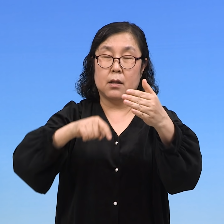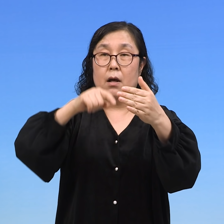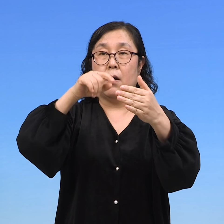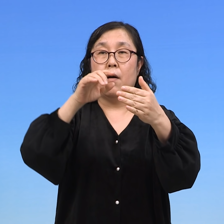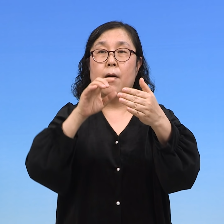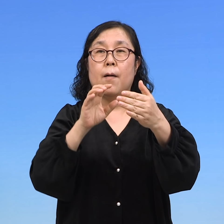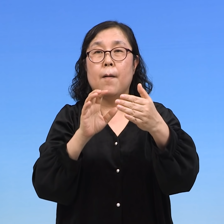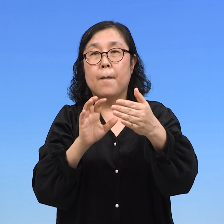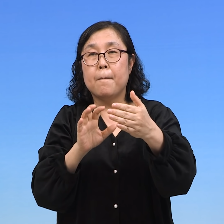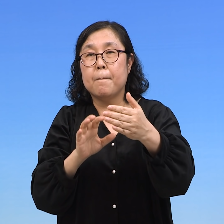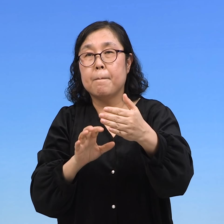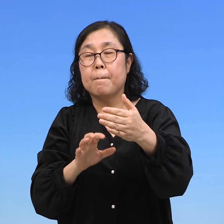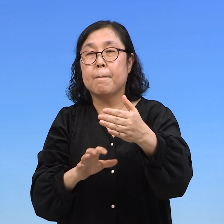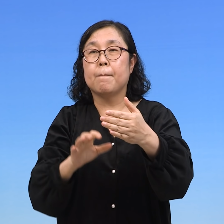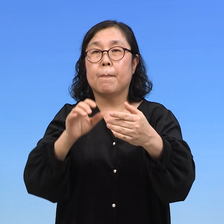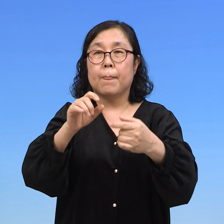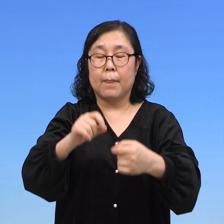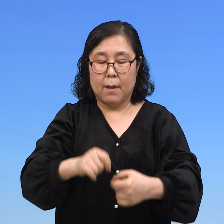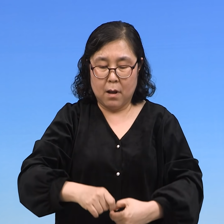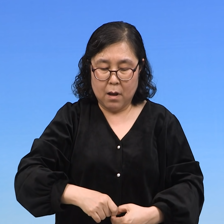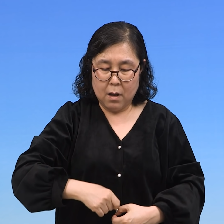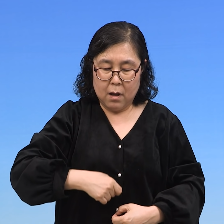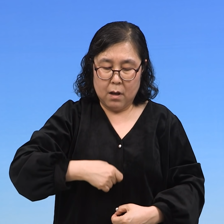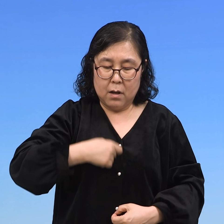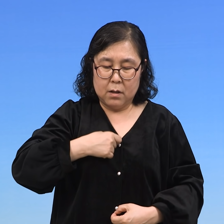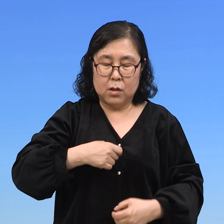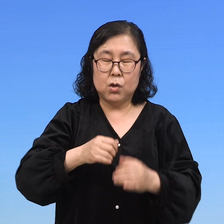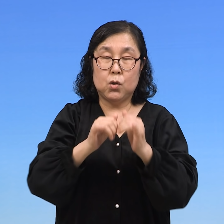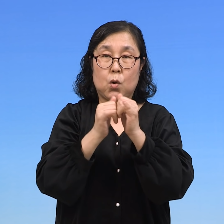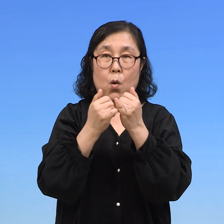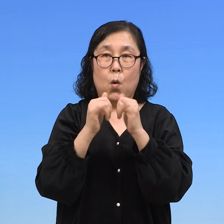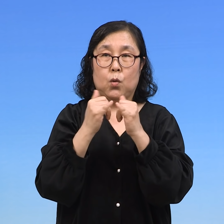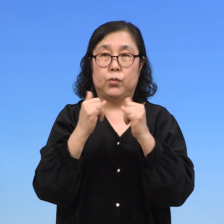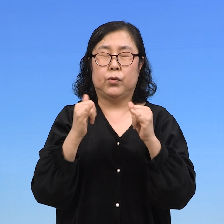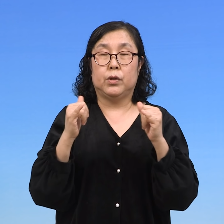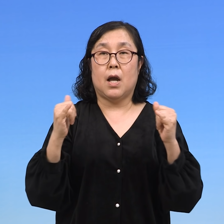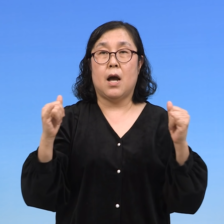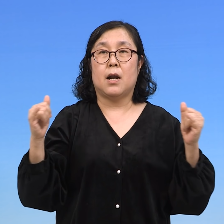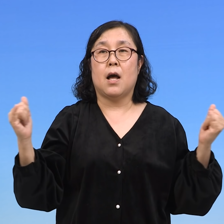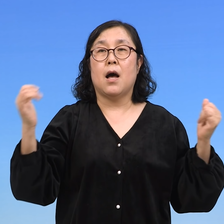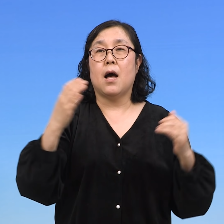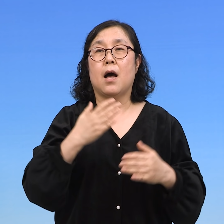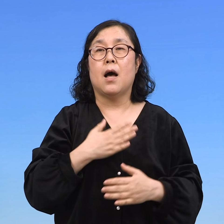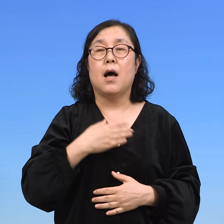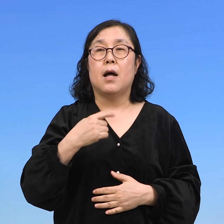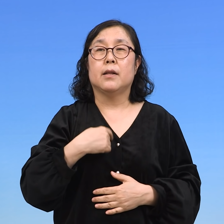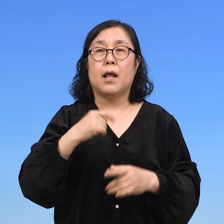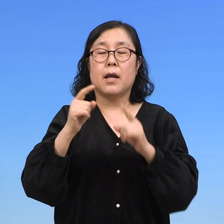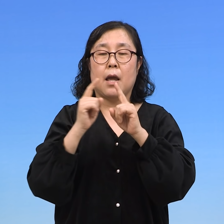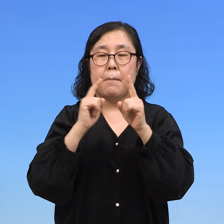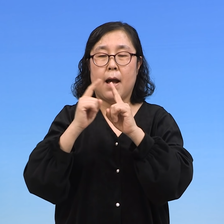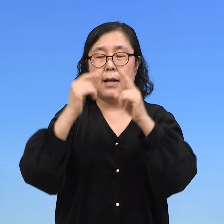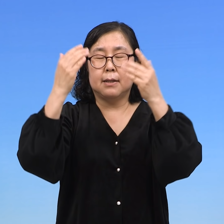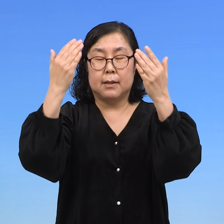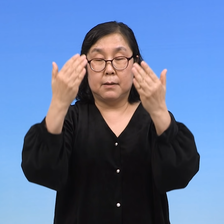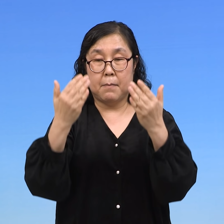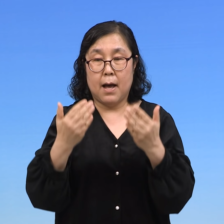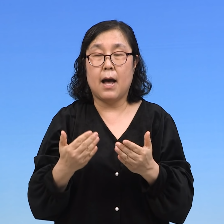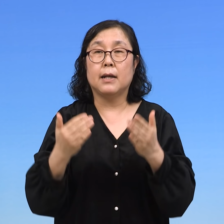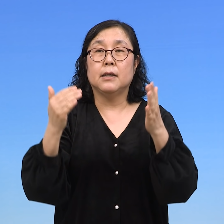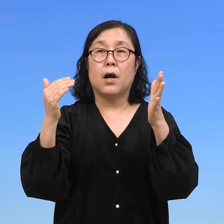안에서 의로운 자라 내게 말씀하셨네 여러분 이 한마디 우리에게